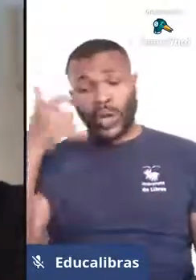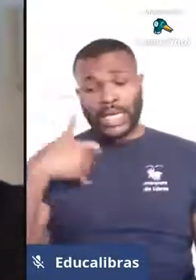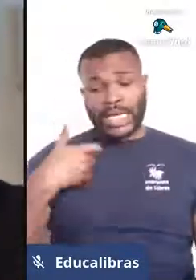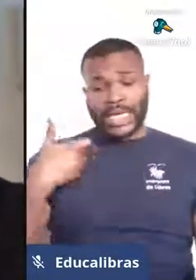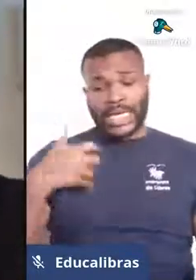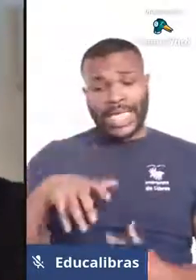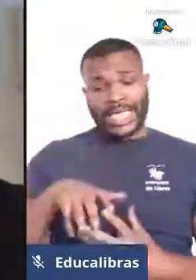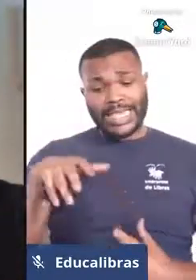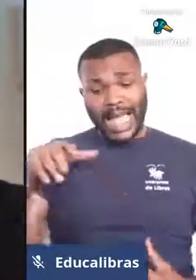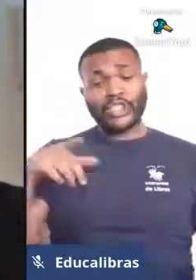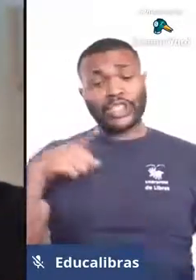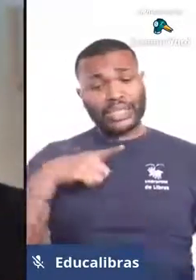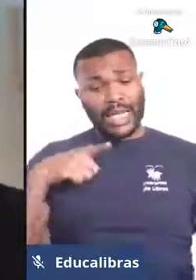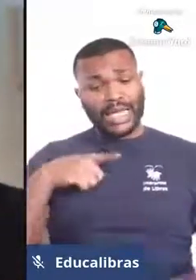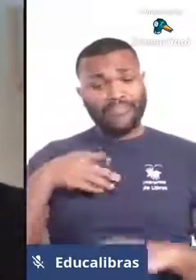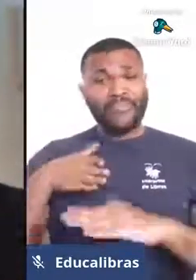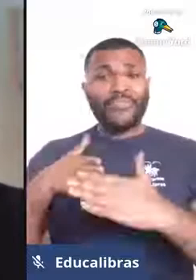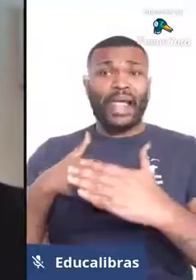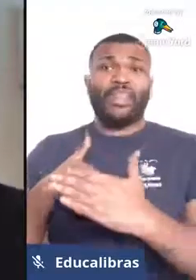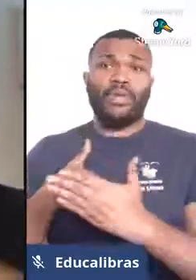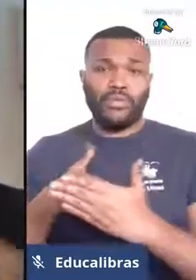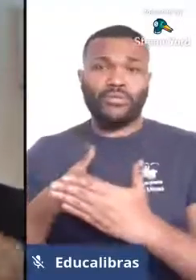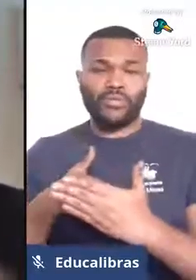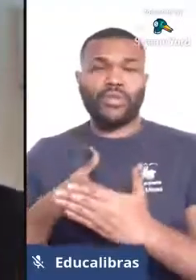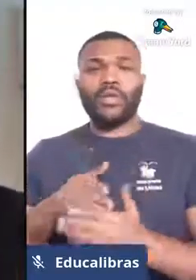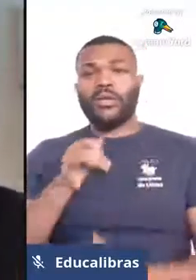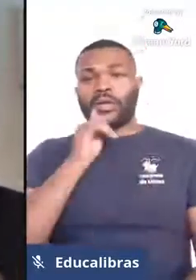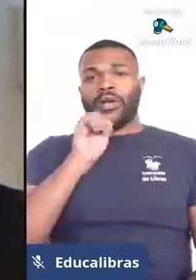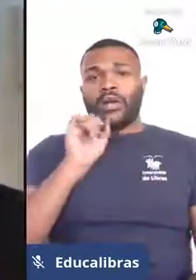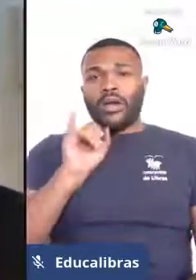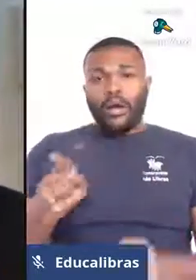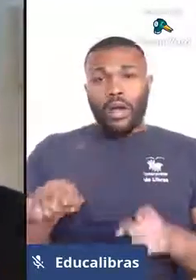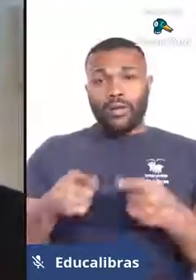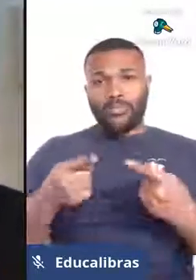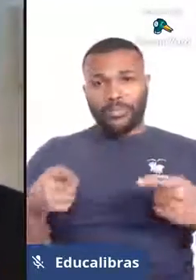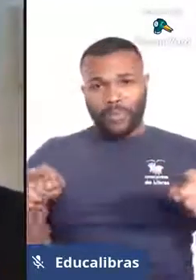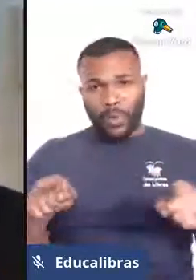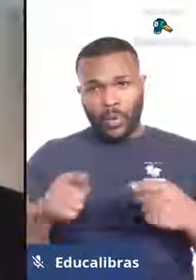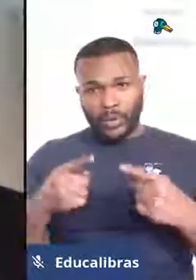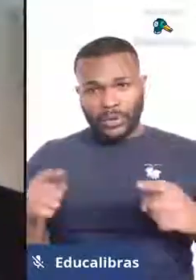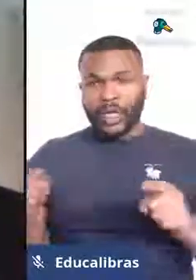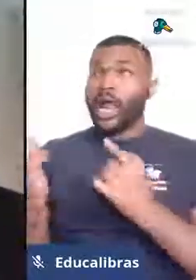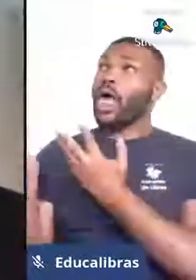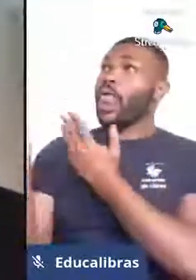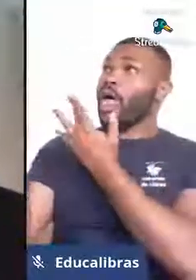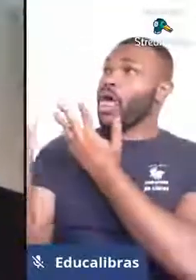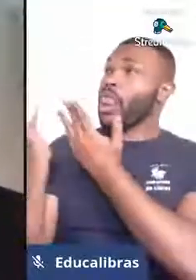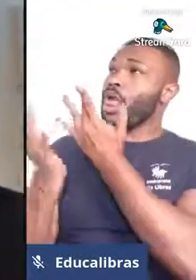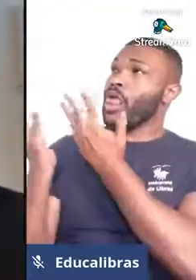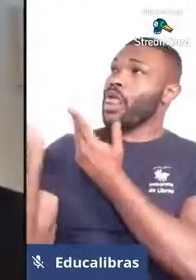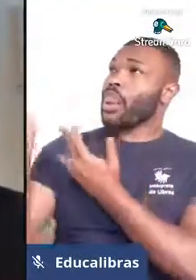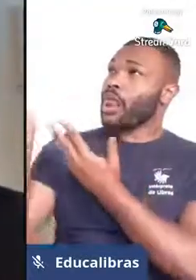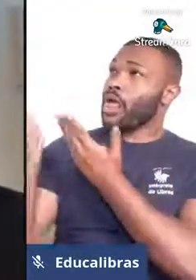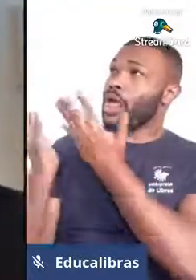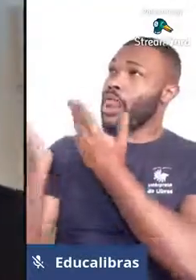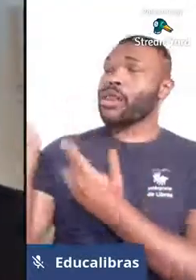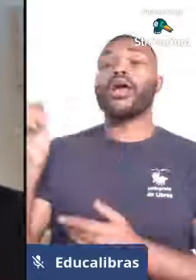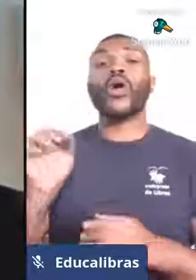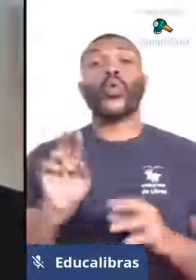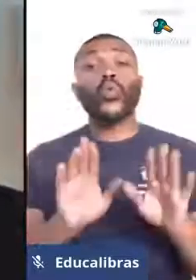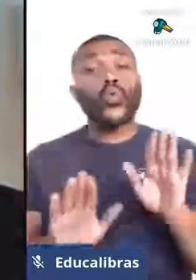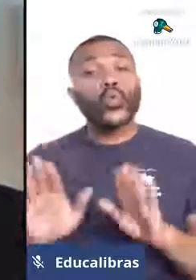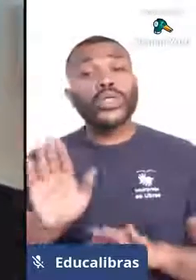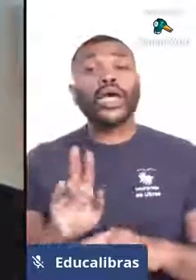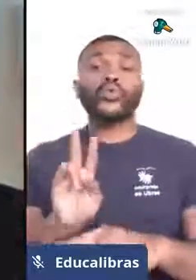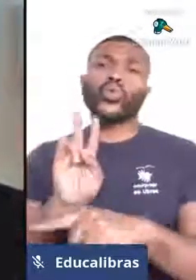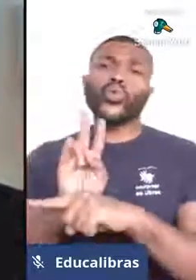faz programas de concerto, você cuida com o tamanho do tipo que você usa, você tem